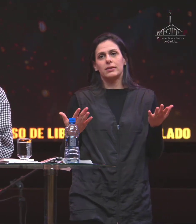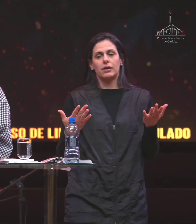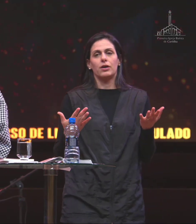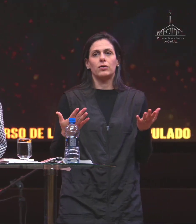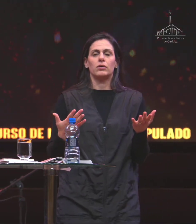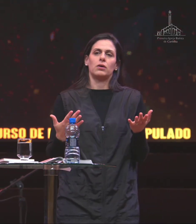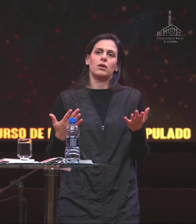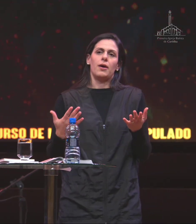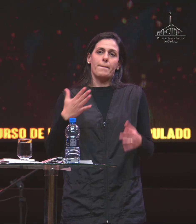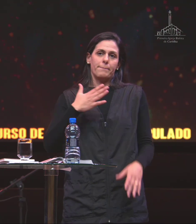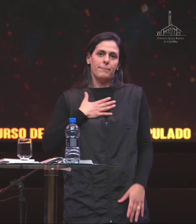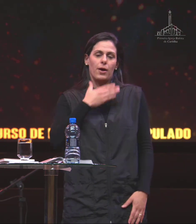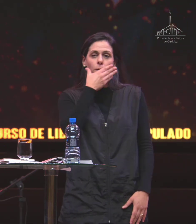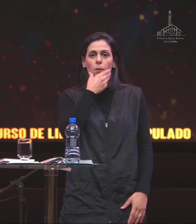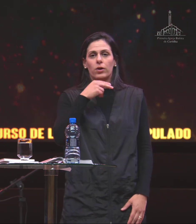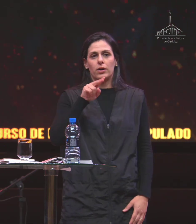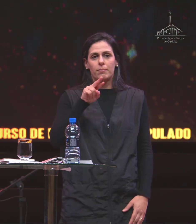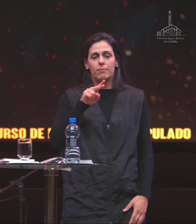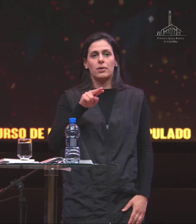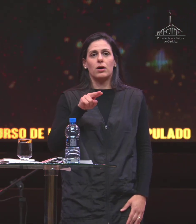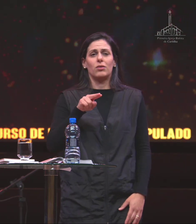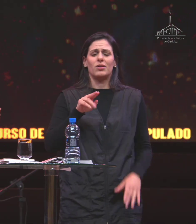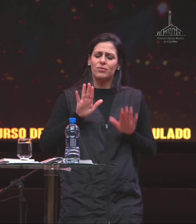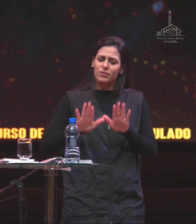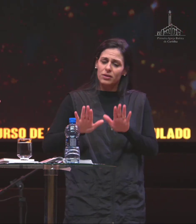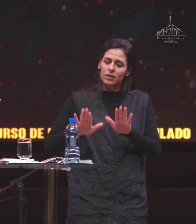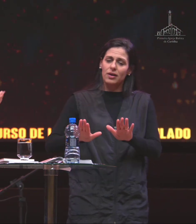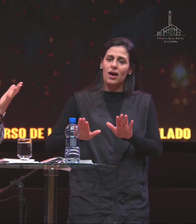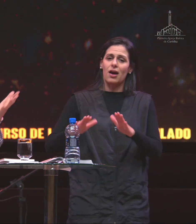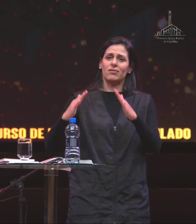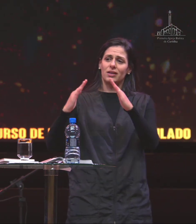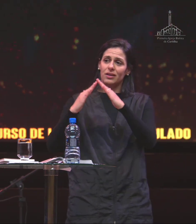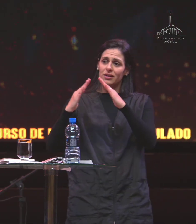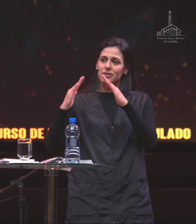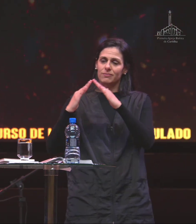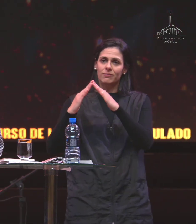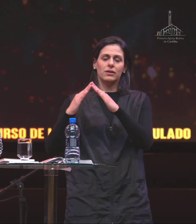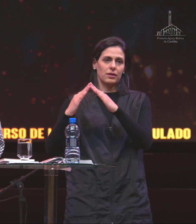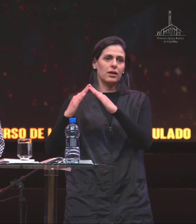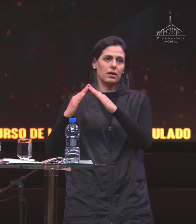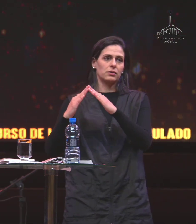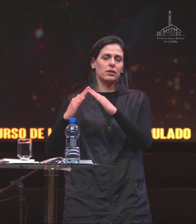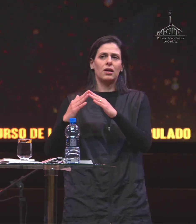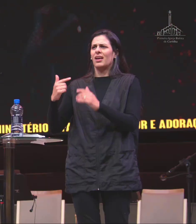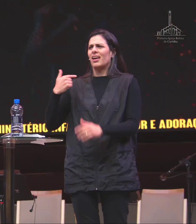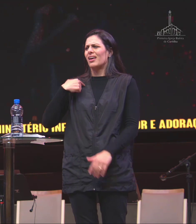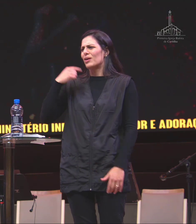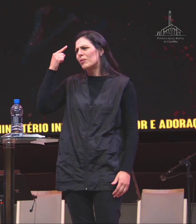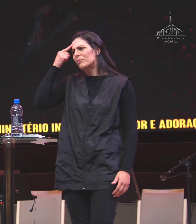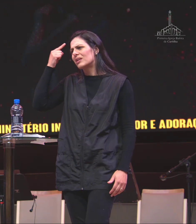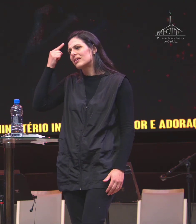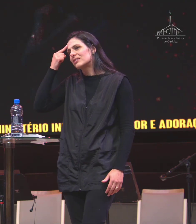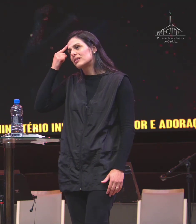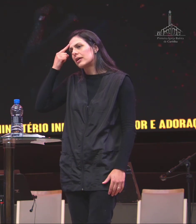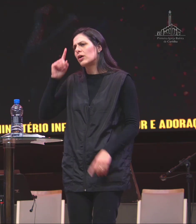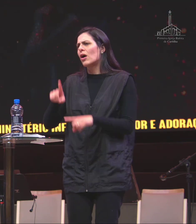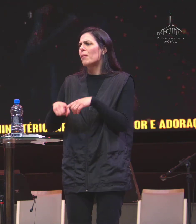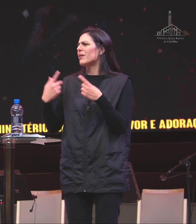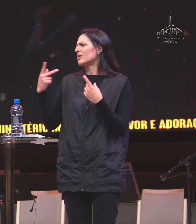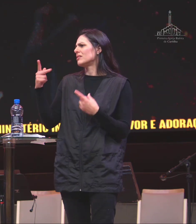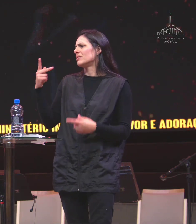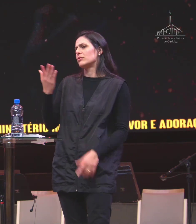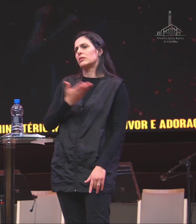Tirar a ferrugem das minhas libras, porque eu fiz libras, pessoal, quero dar um oi especial à comunidade